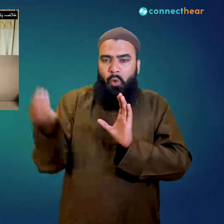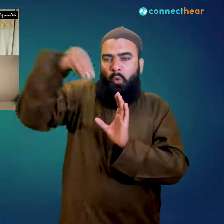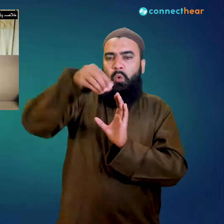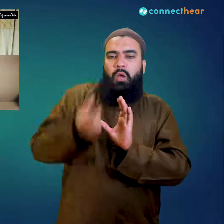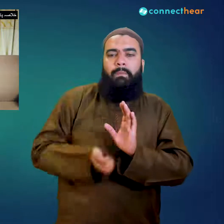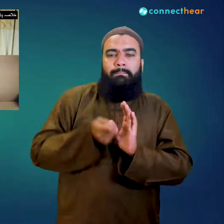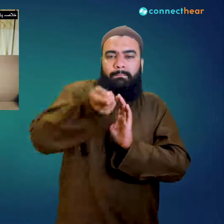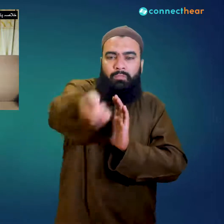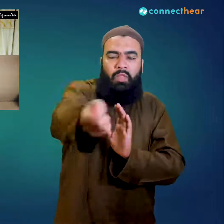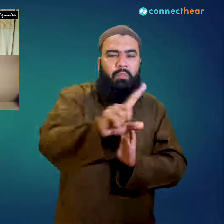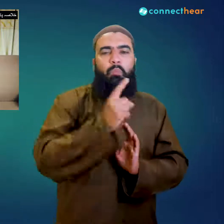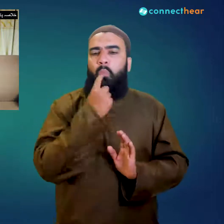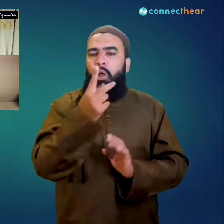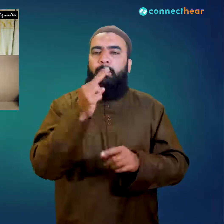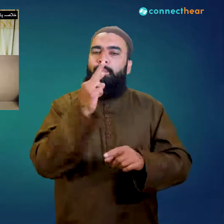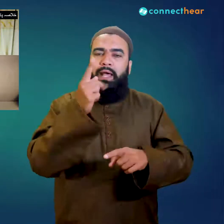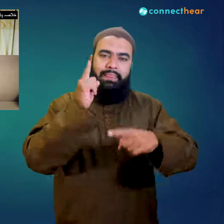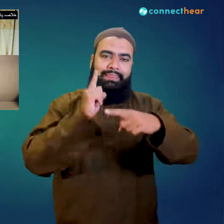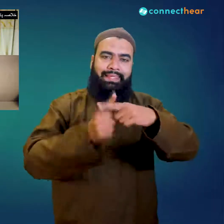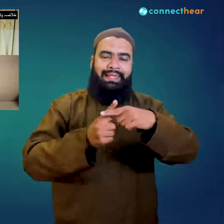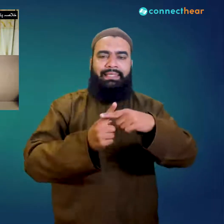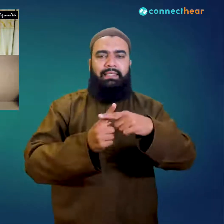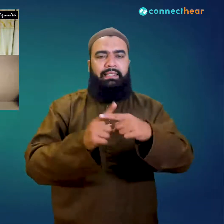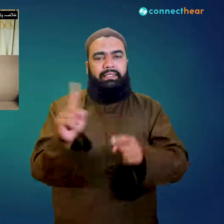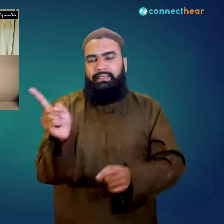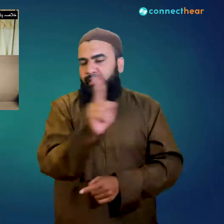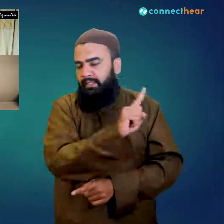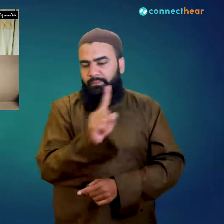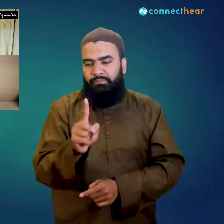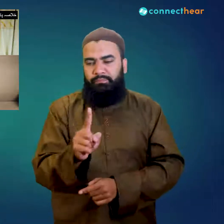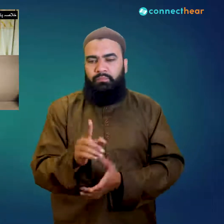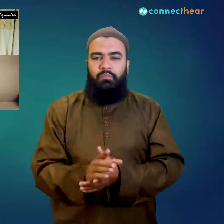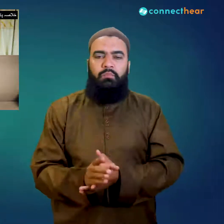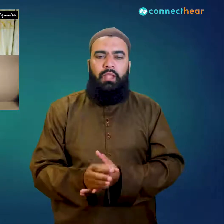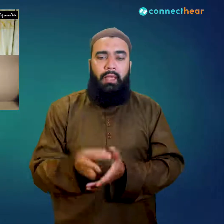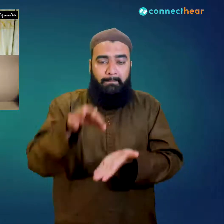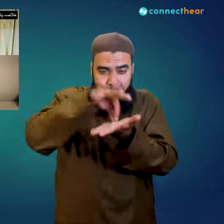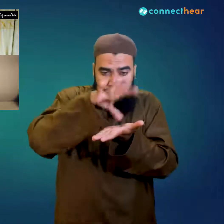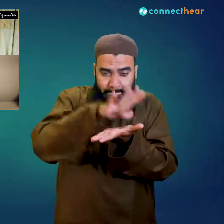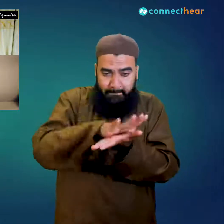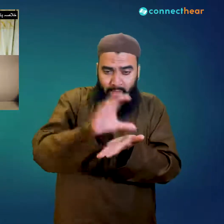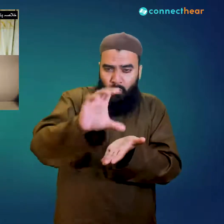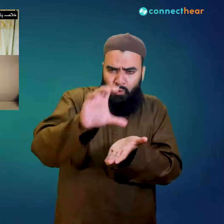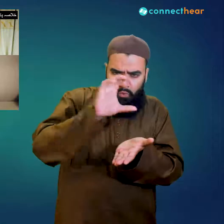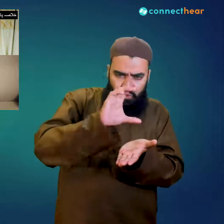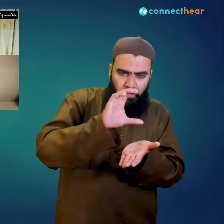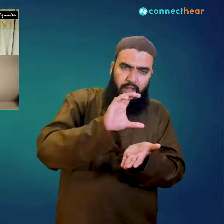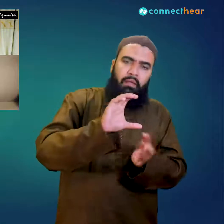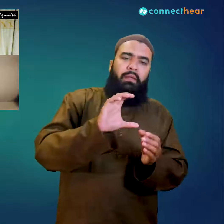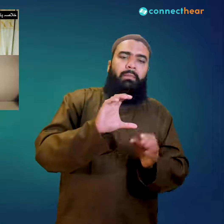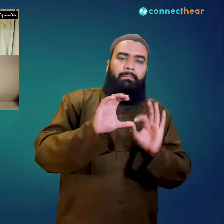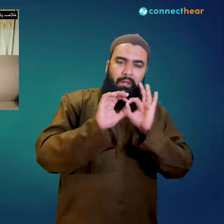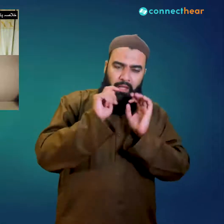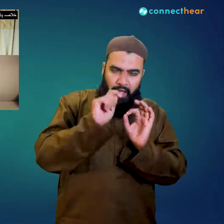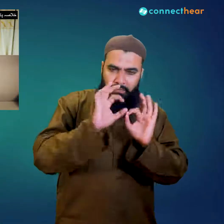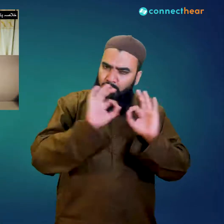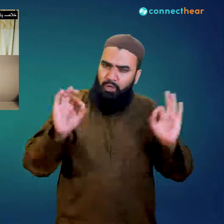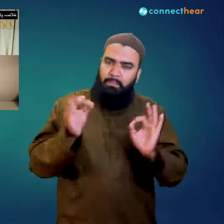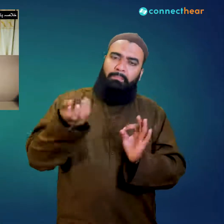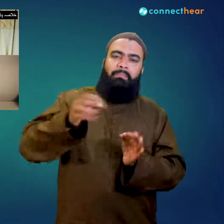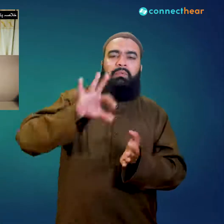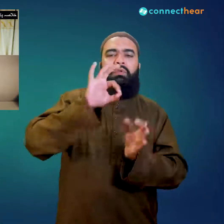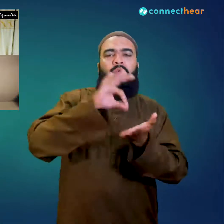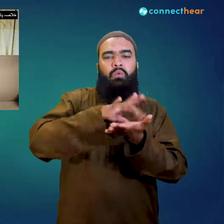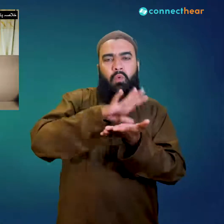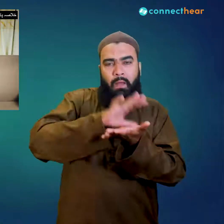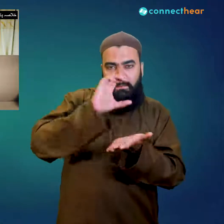تو اس کی بھی فضیلت بیان کی گئی کہ قرض دار کو اگر معاف کیا جا سکے اور چھوڑا جا سکے تو اس کو چھوڑ دیا جائے،